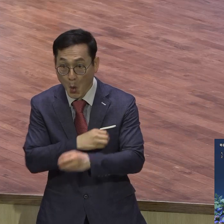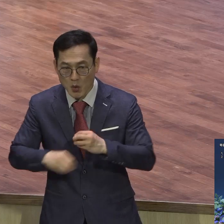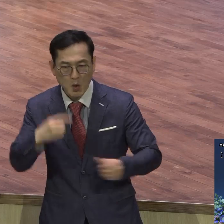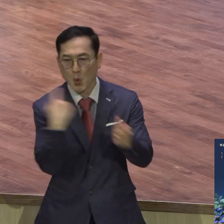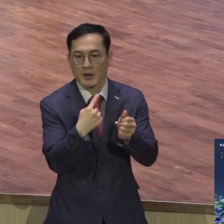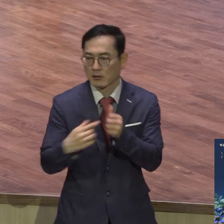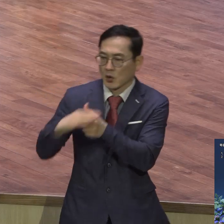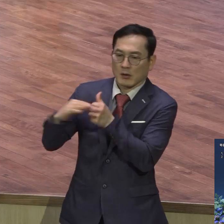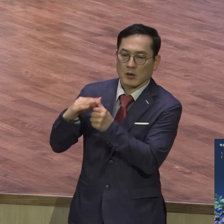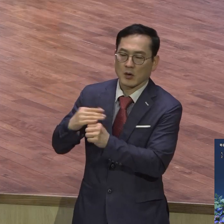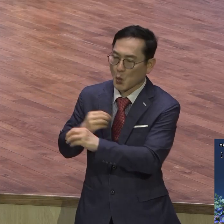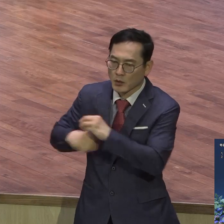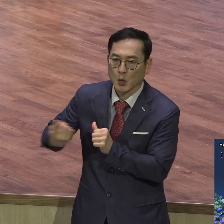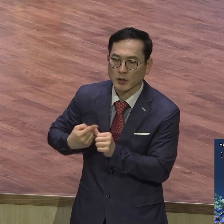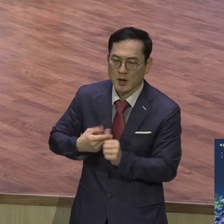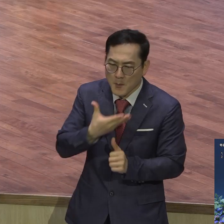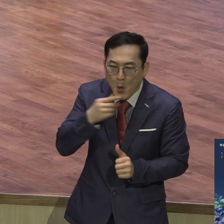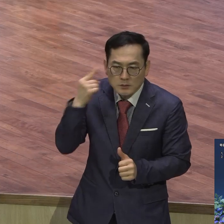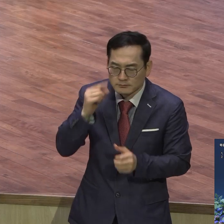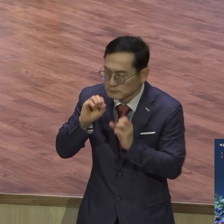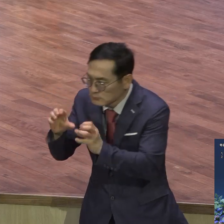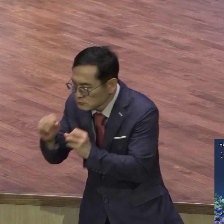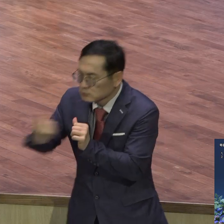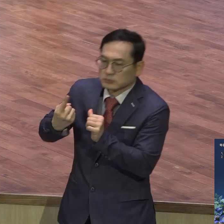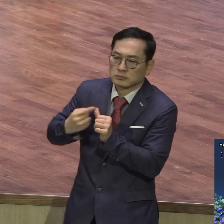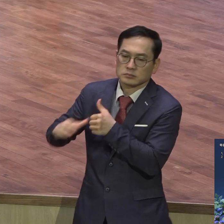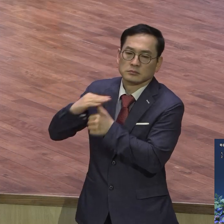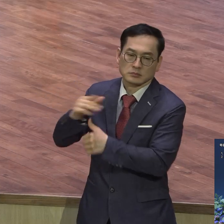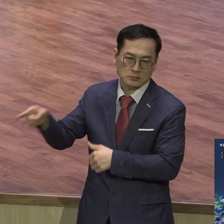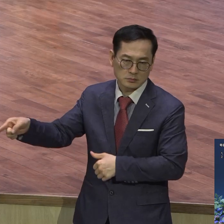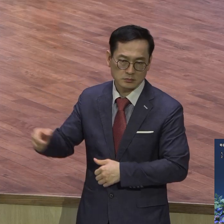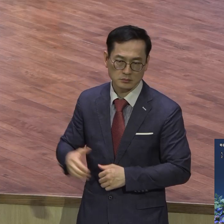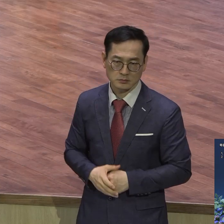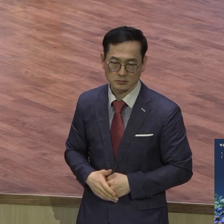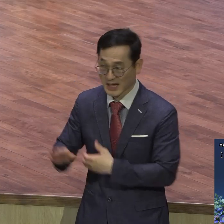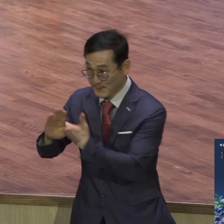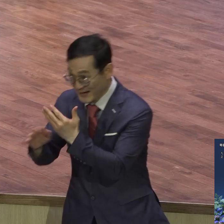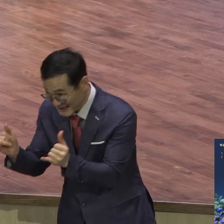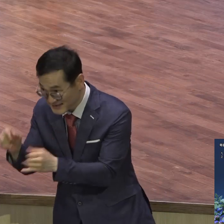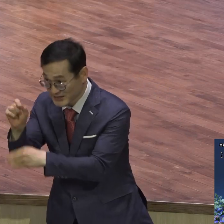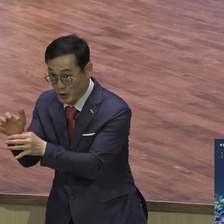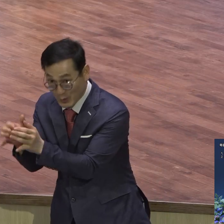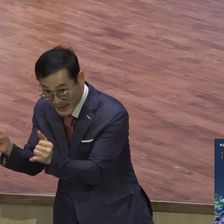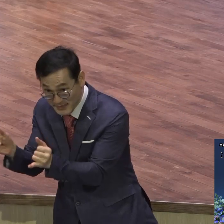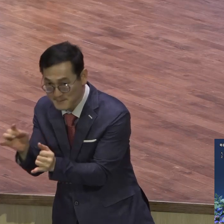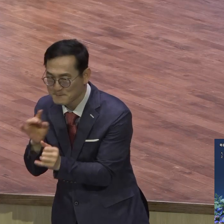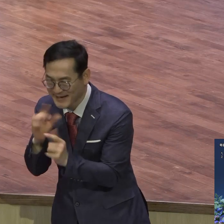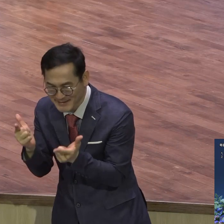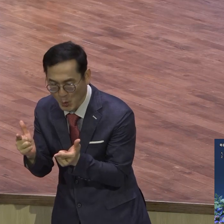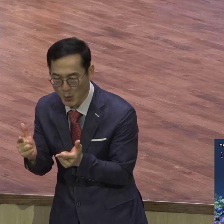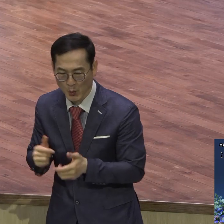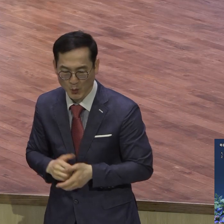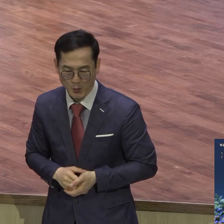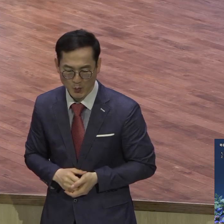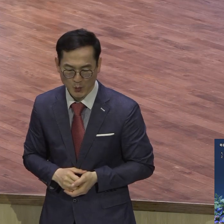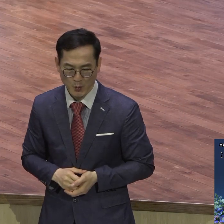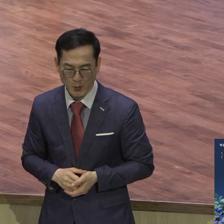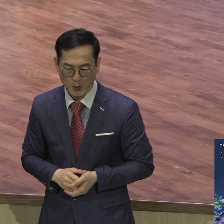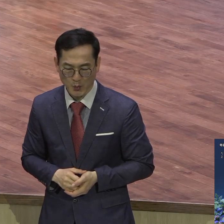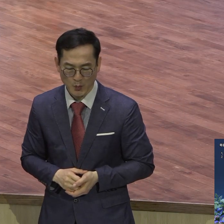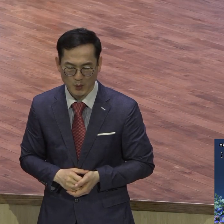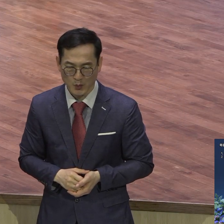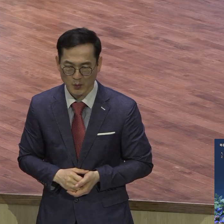공격한다 그랬어요. 비판 바르생과 스위관들 뿐만 아니라 현장에서 복음을 전하다 보면 우리가 이렇게